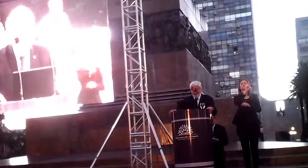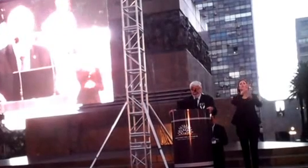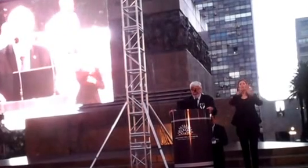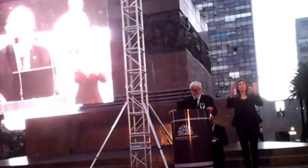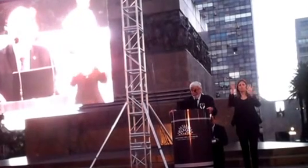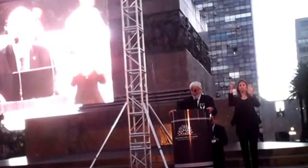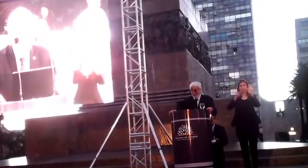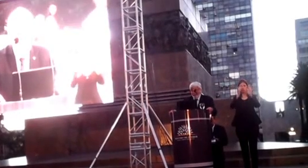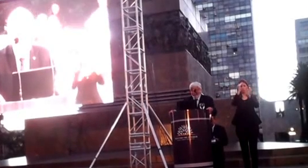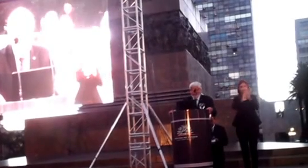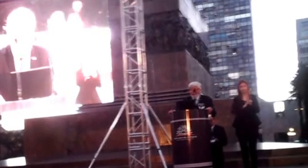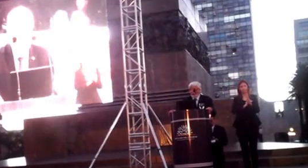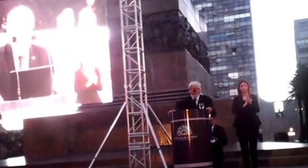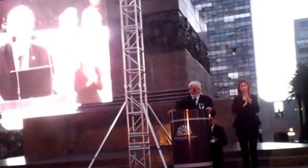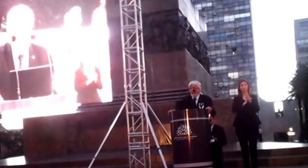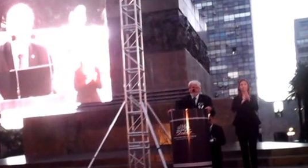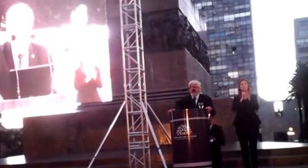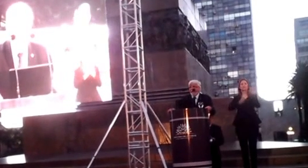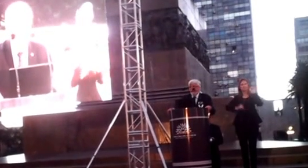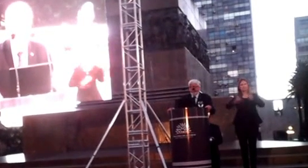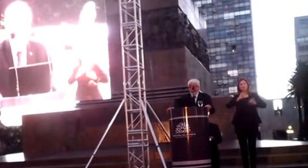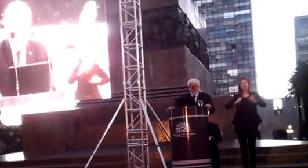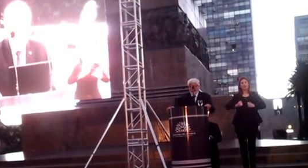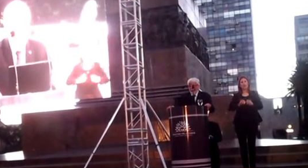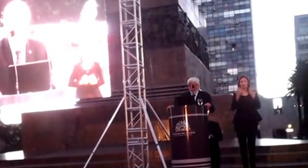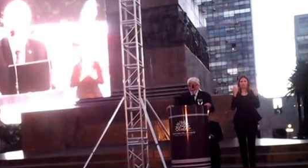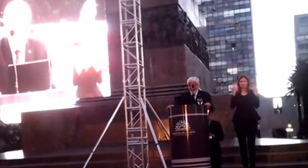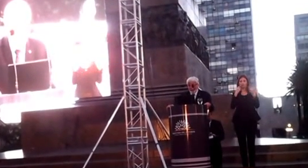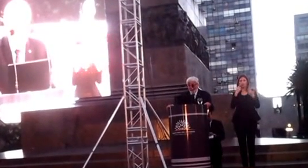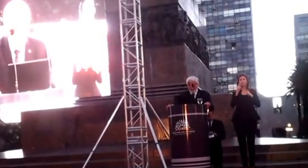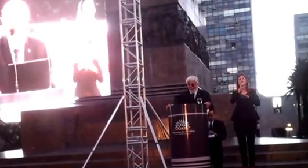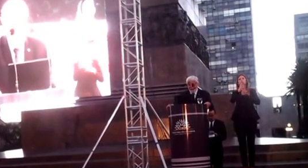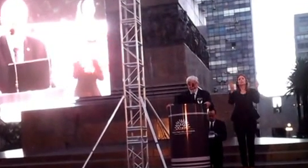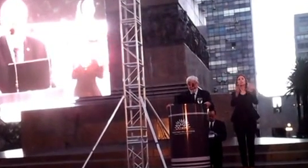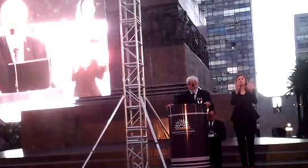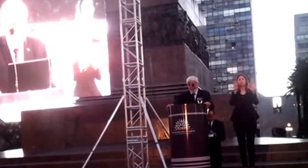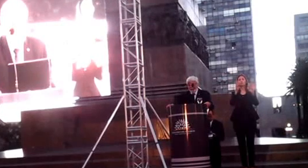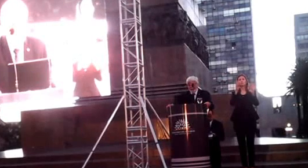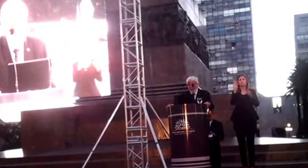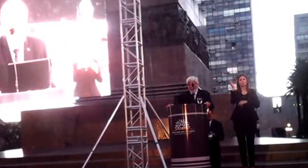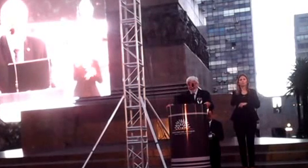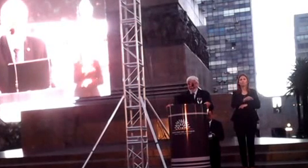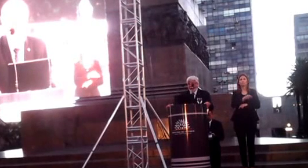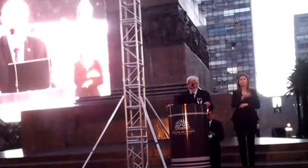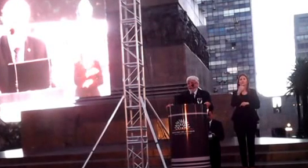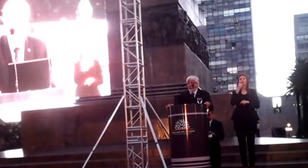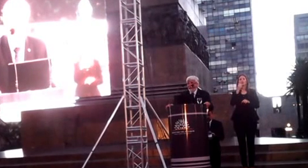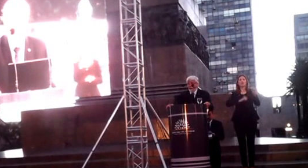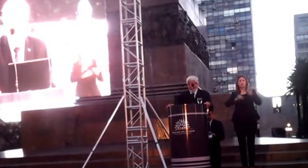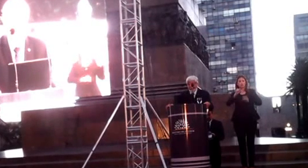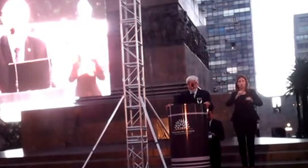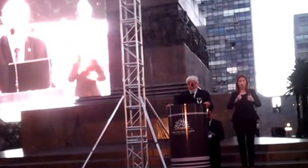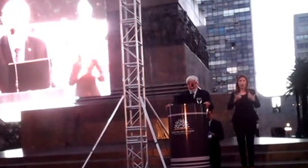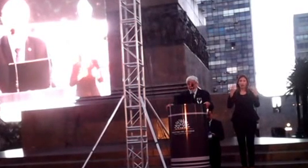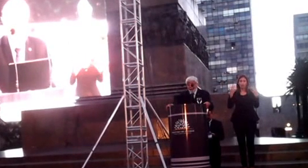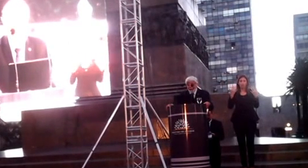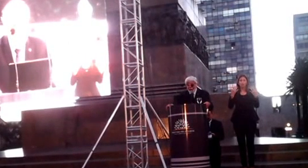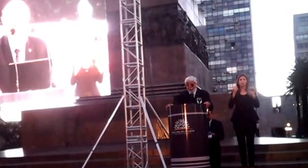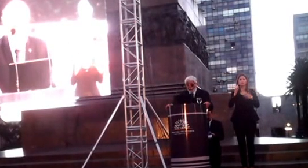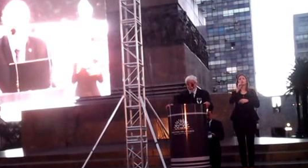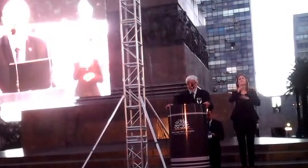29%, las lesiones gravísimas en un 19%, las lesiones graves en